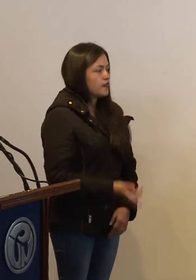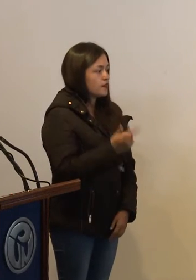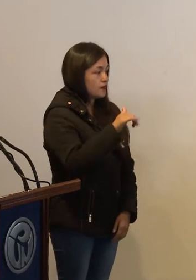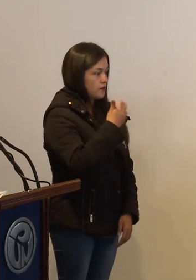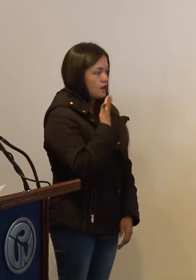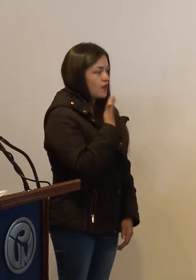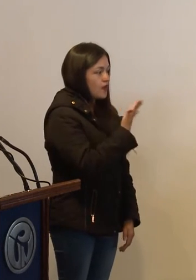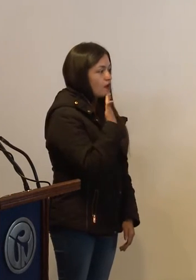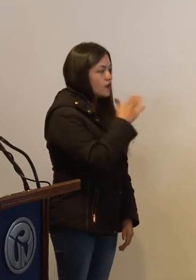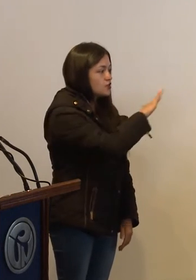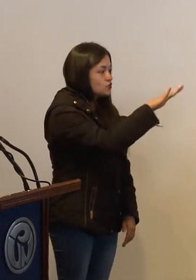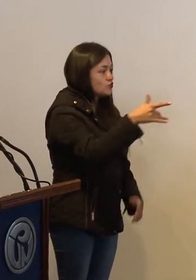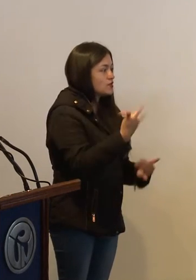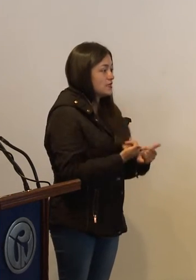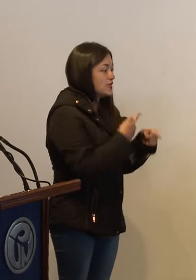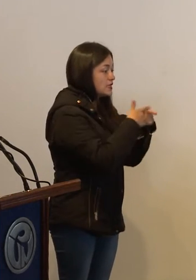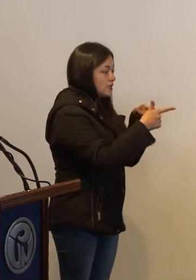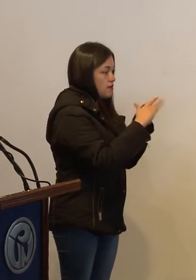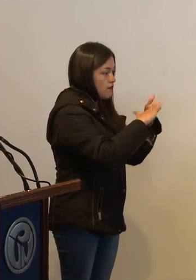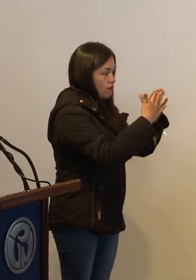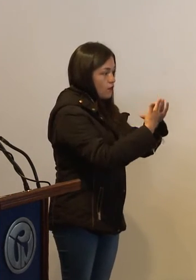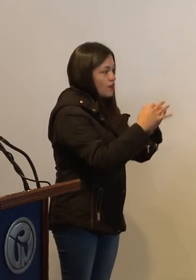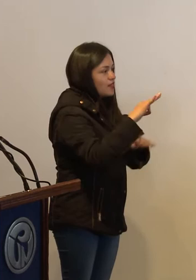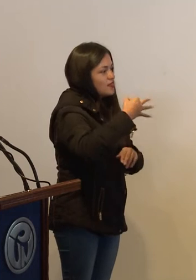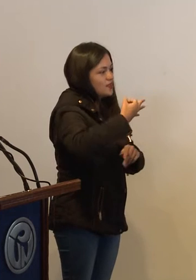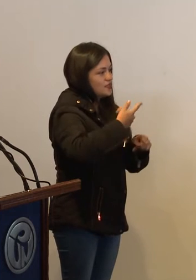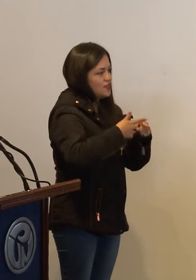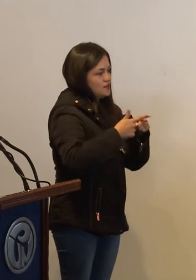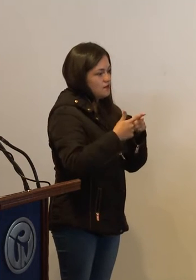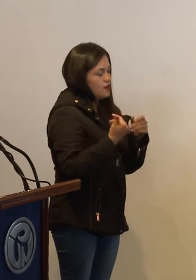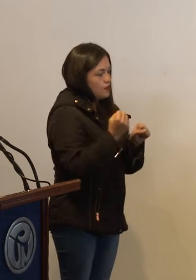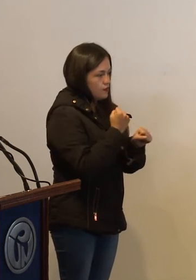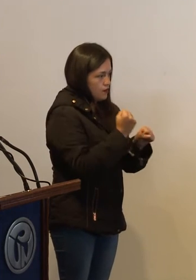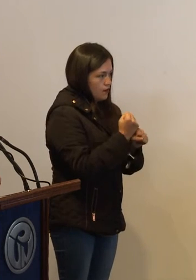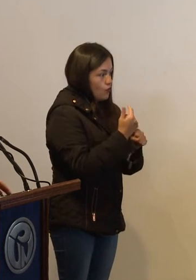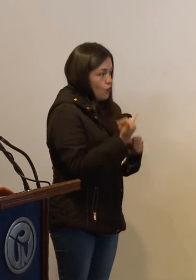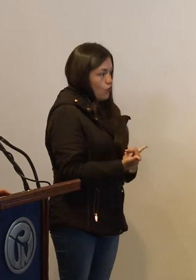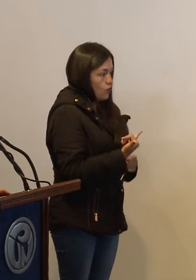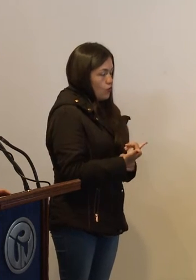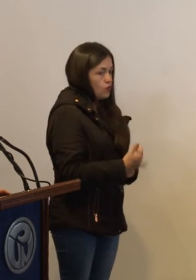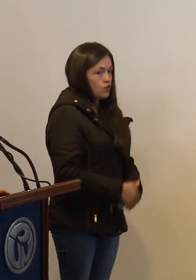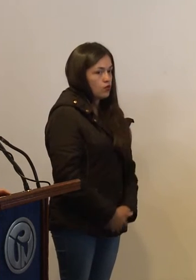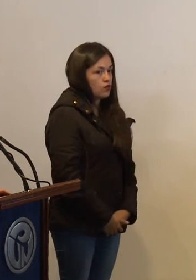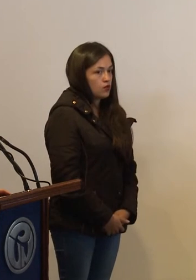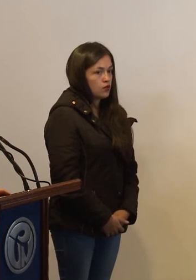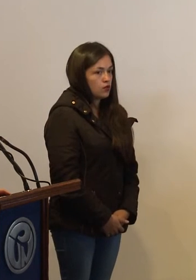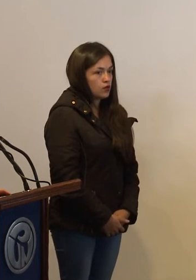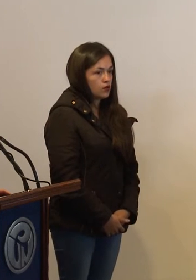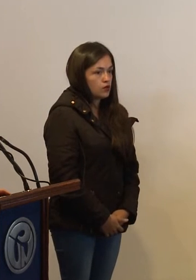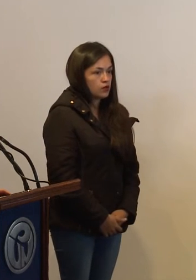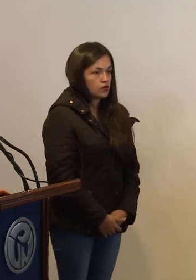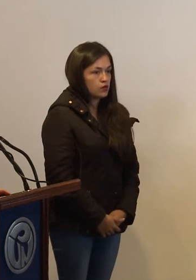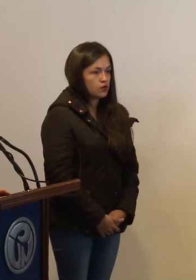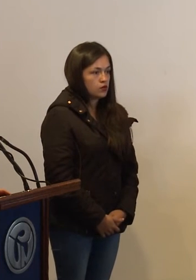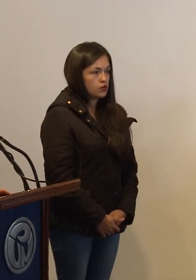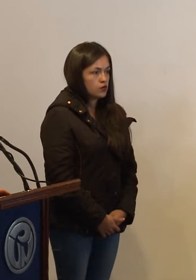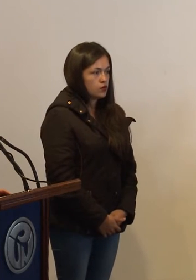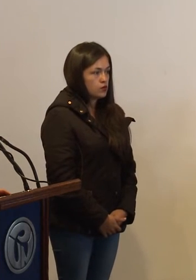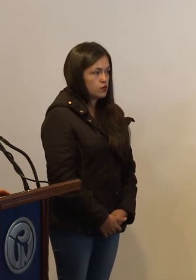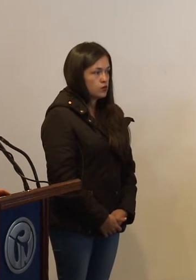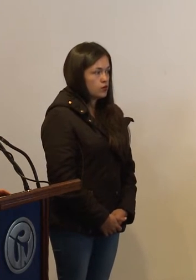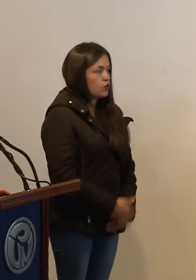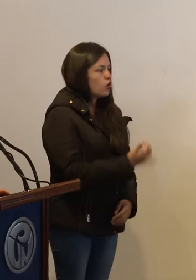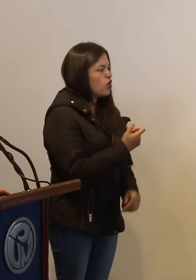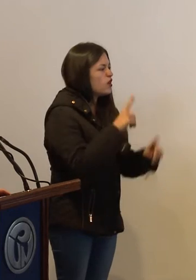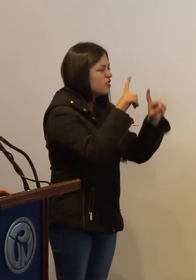por venir a esta semana comunitaria, nuestra tercera jornada de trabajo. Hoy vamos a abordar con